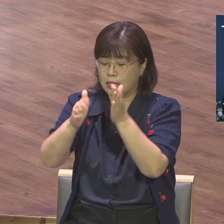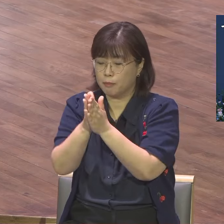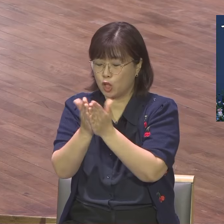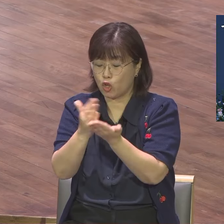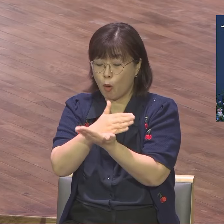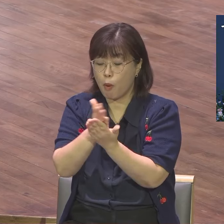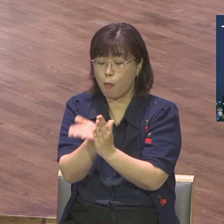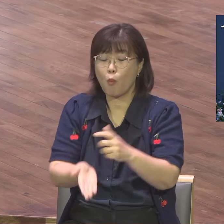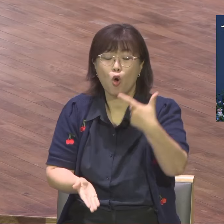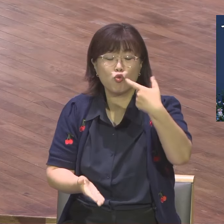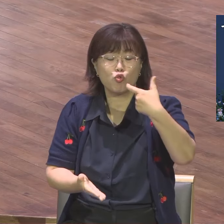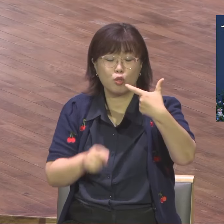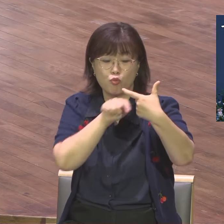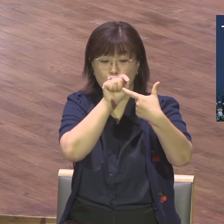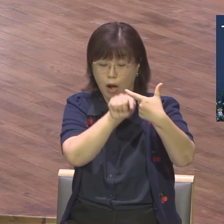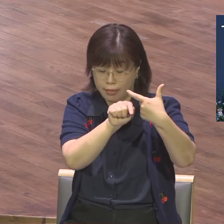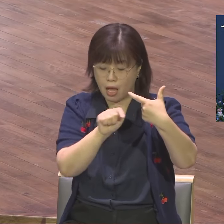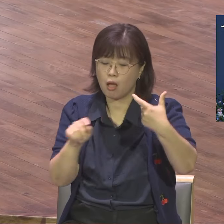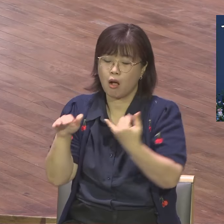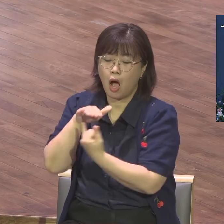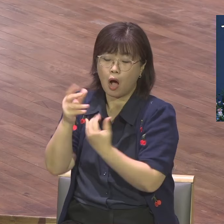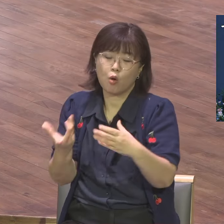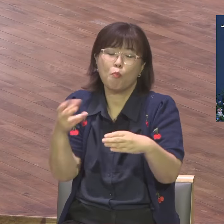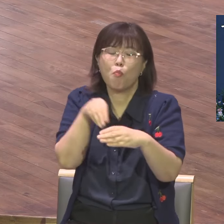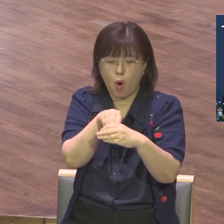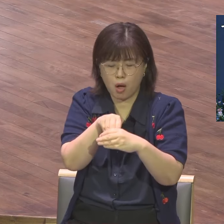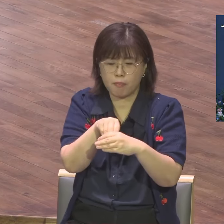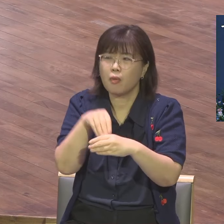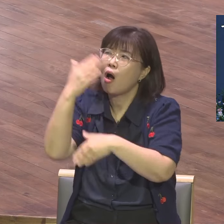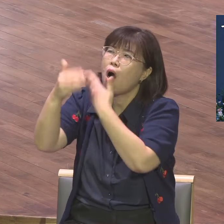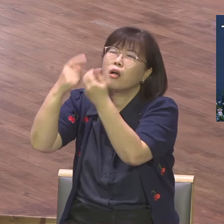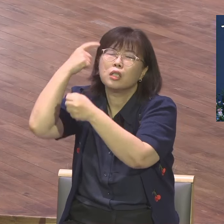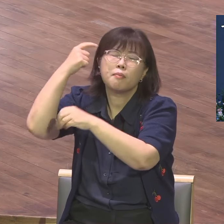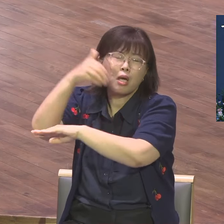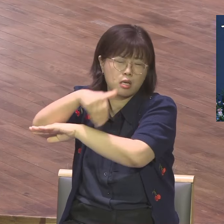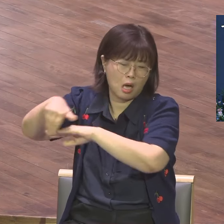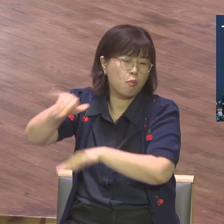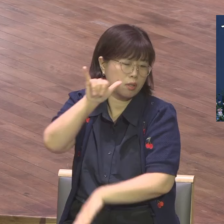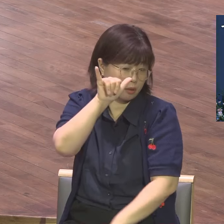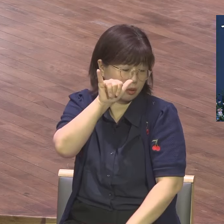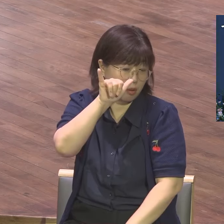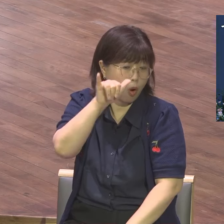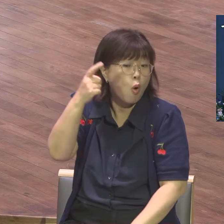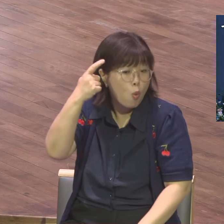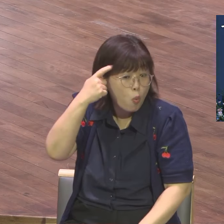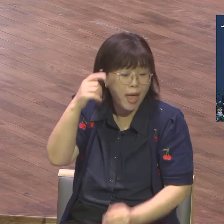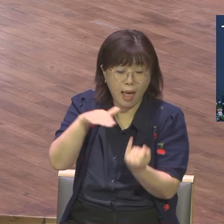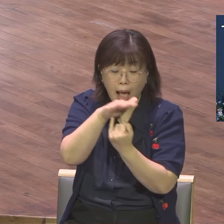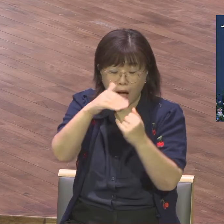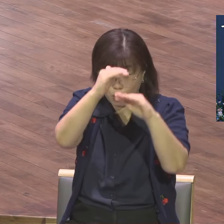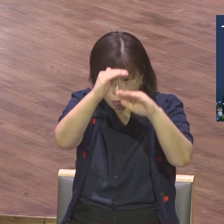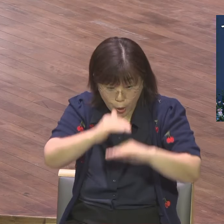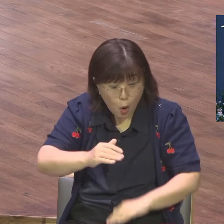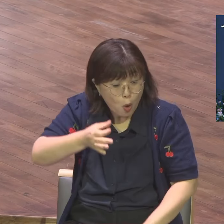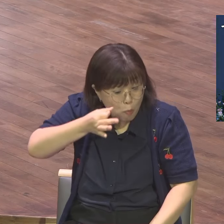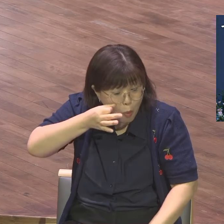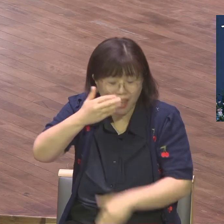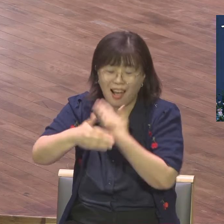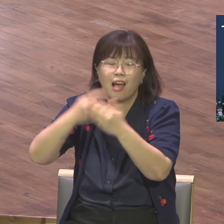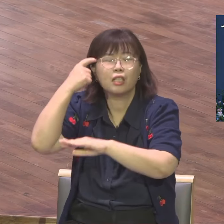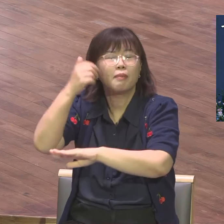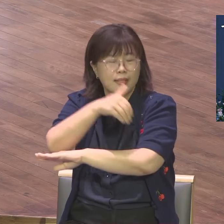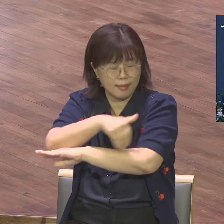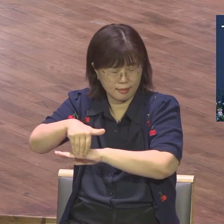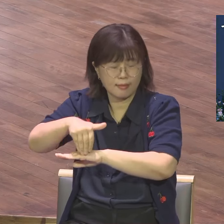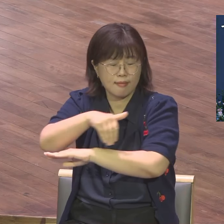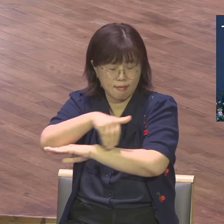포함되었다는 것입니다. 그래서 이 안에도 귀중한 하나님의 뜻과 계획이 담겨져